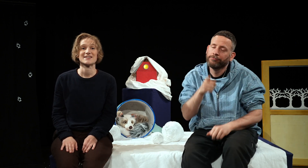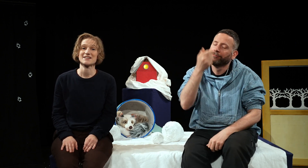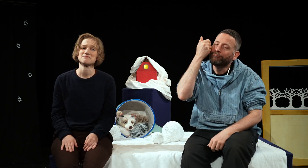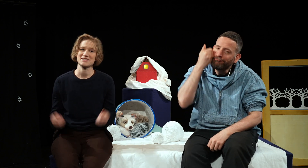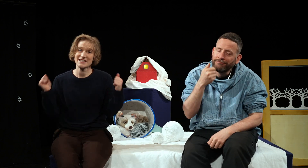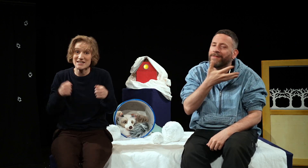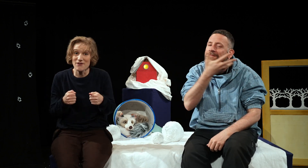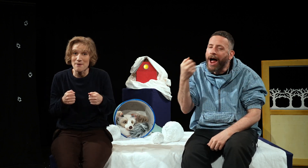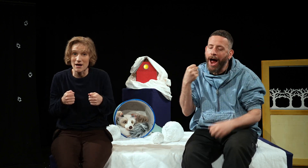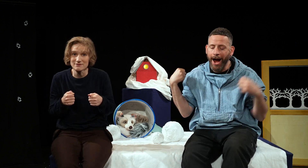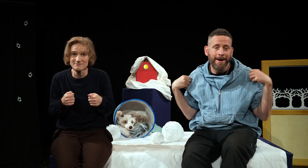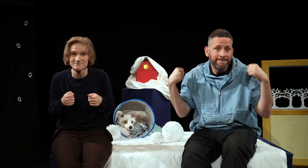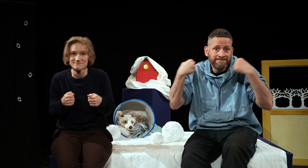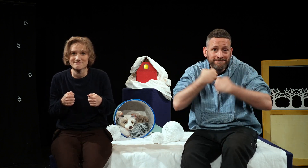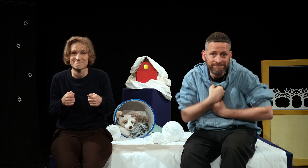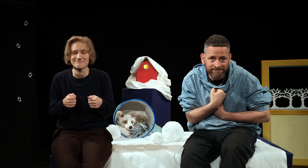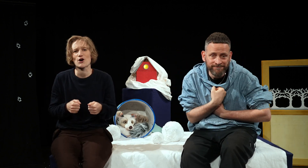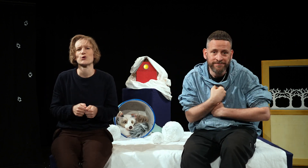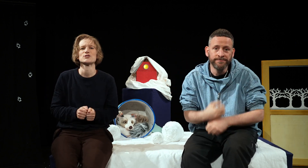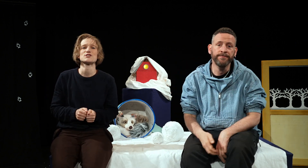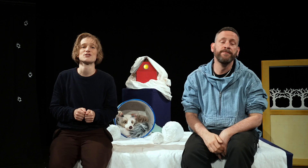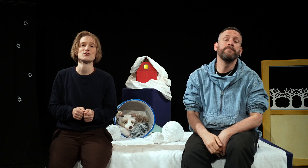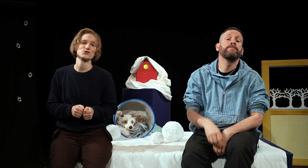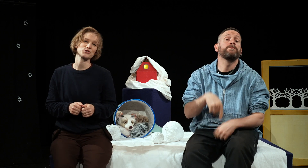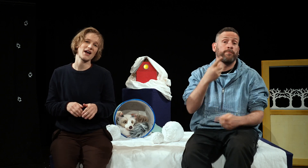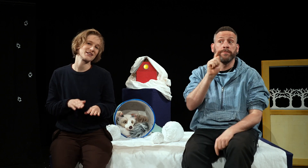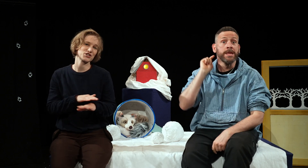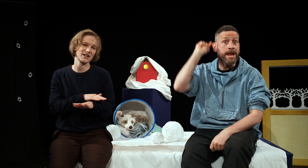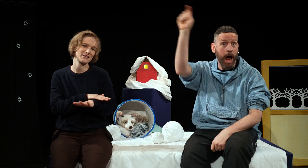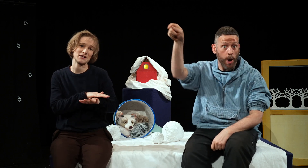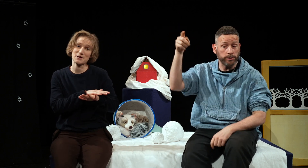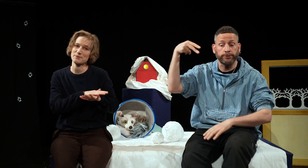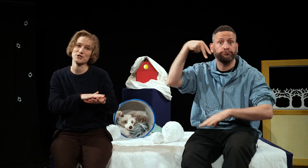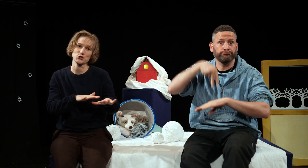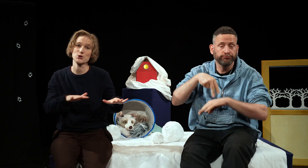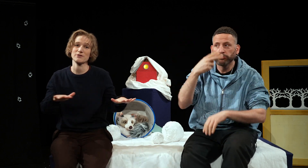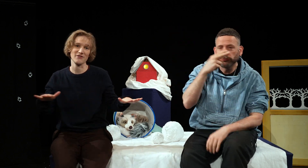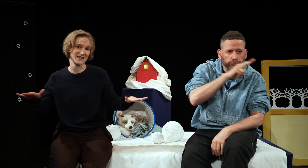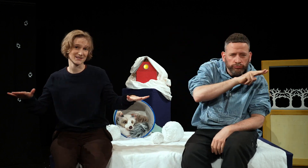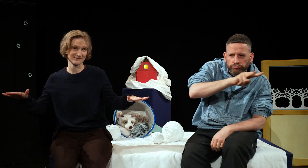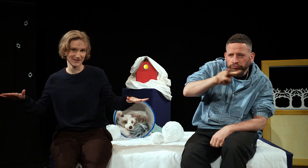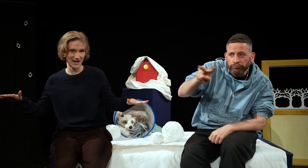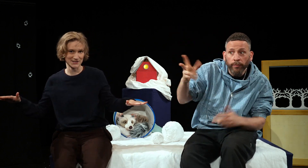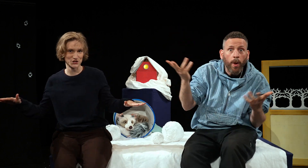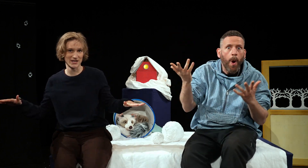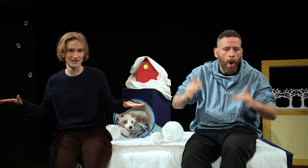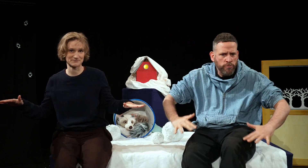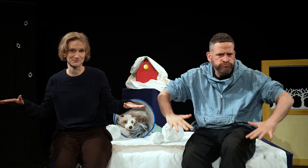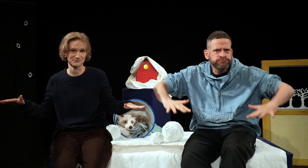Dann zieh dich warm an und such dir eine Stelle mit schönem, weißen, glatten Schnee.